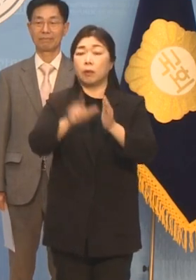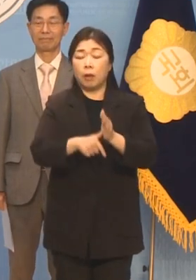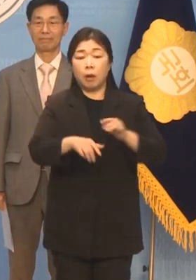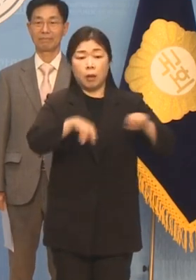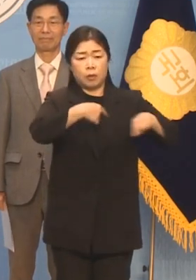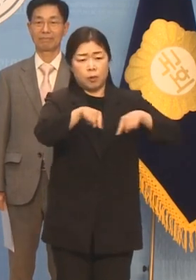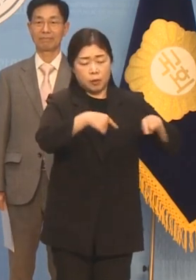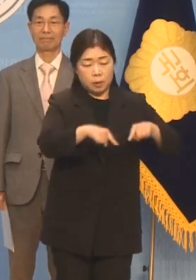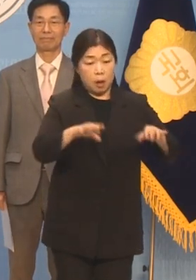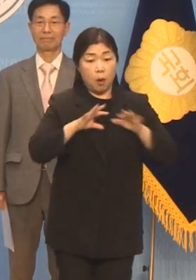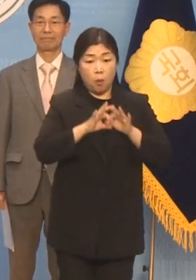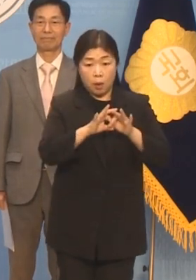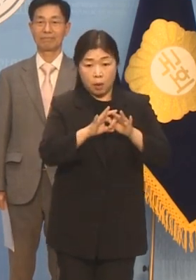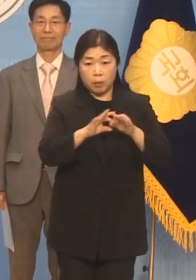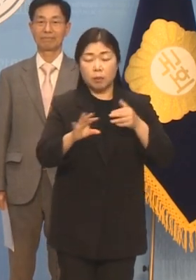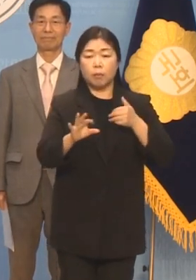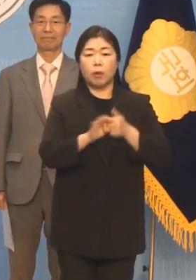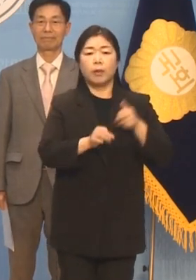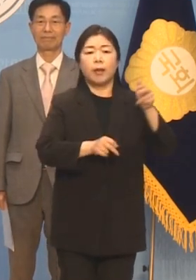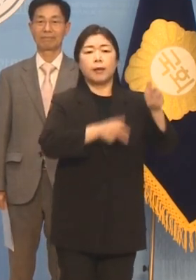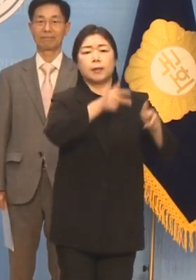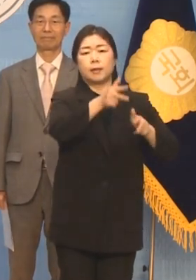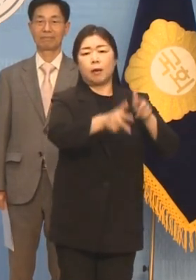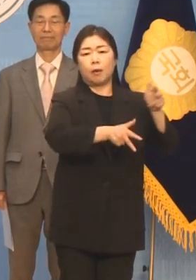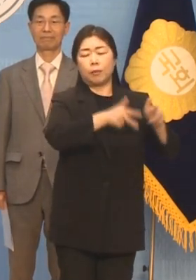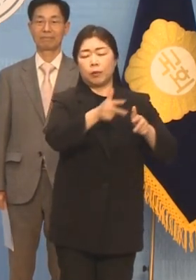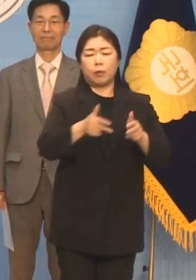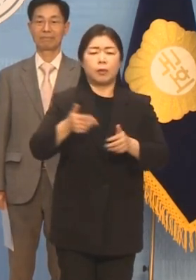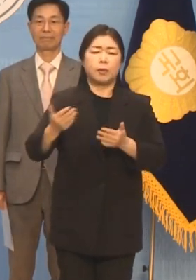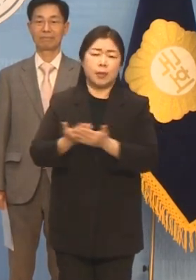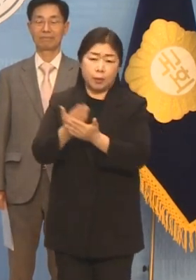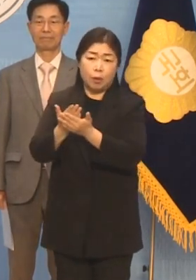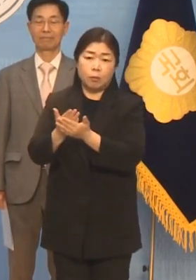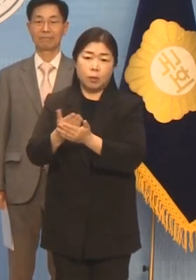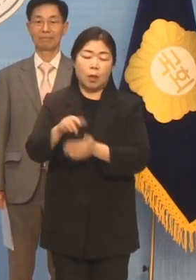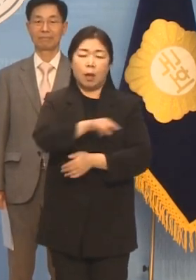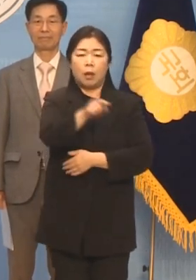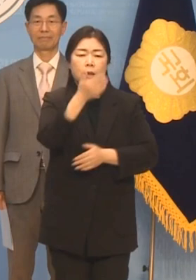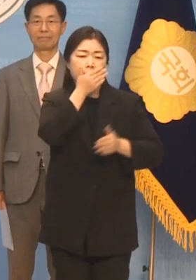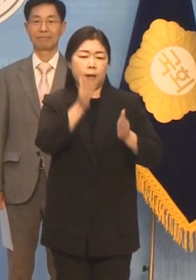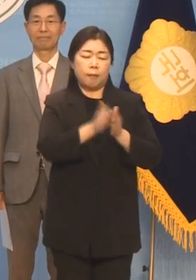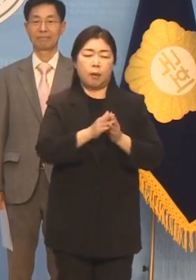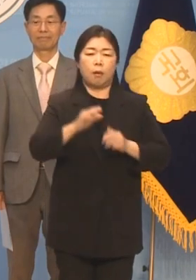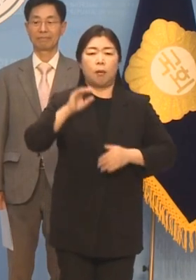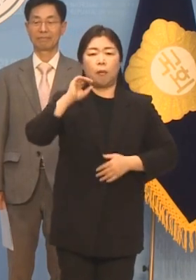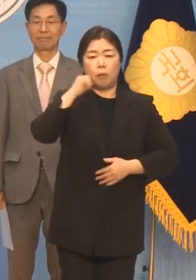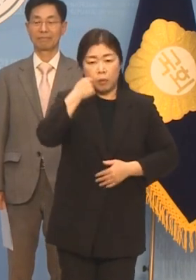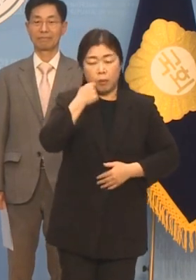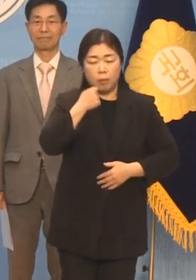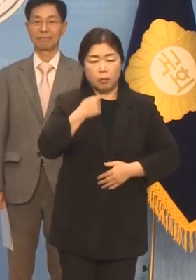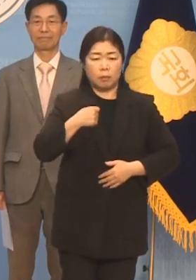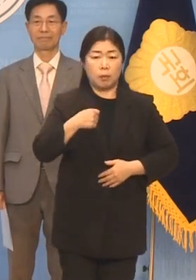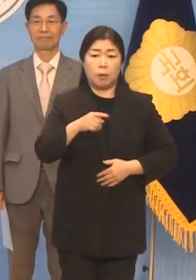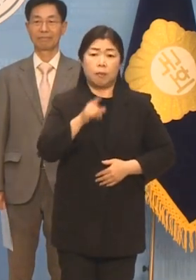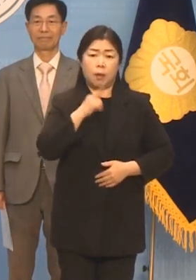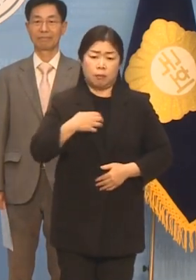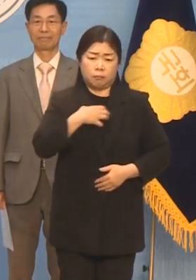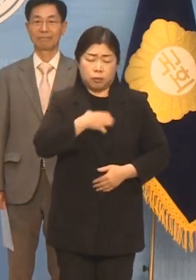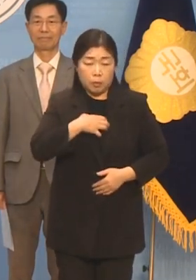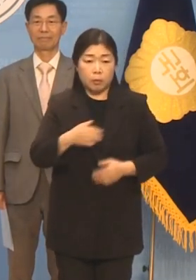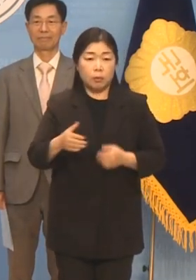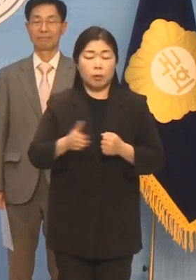정치와 연관되면 사업도 산업도 어려워진다는 우려 속에서